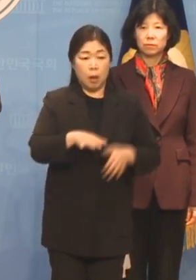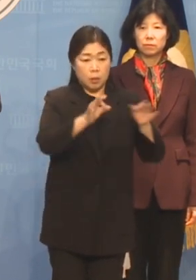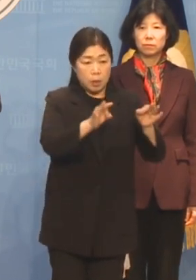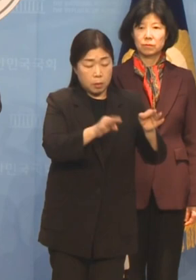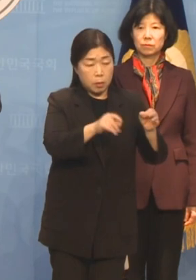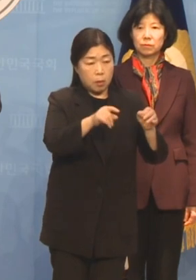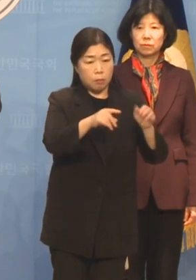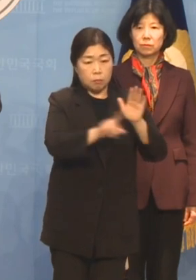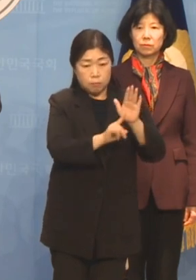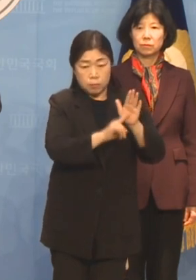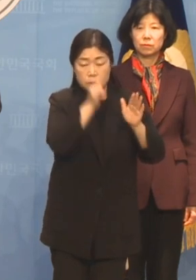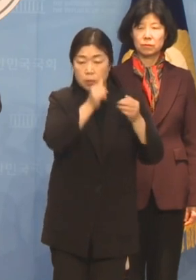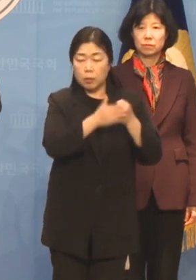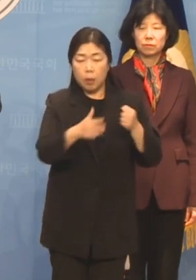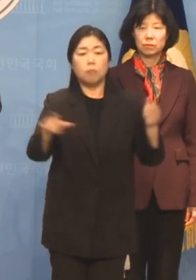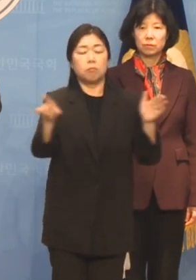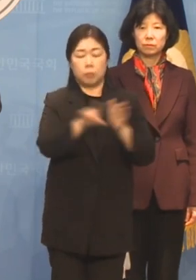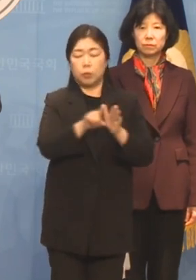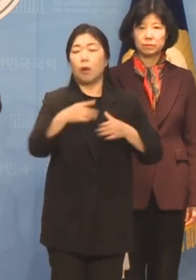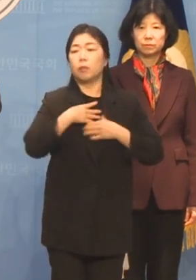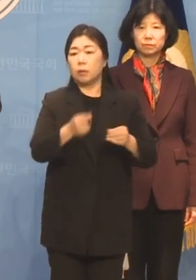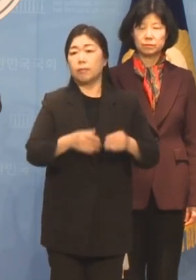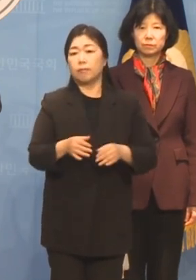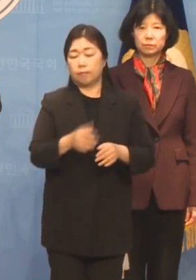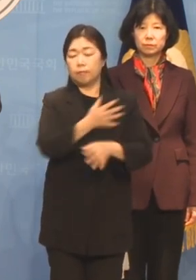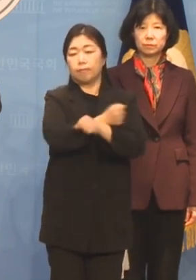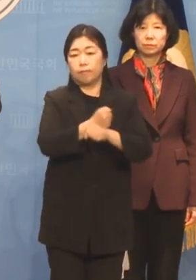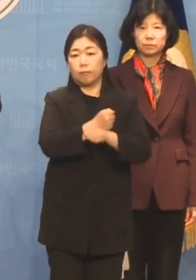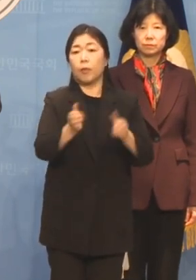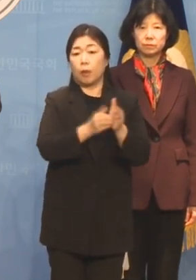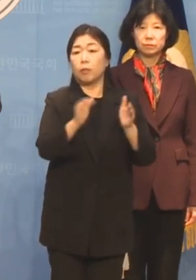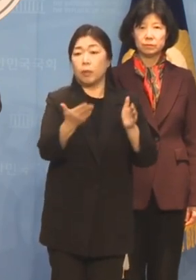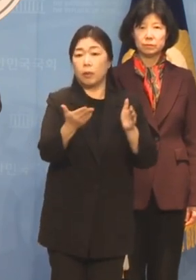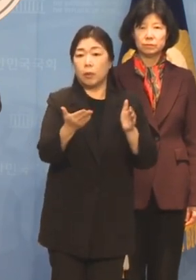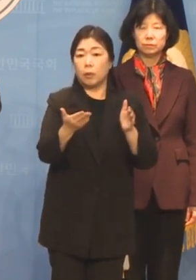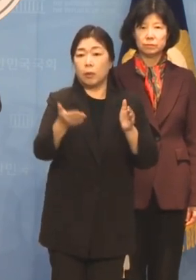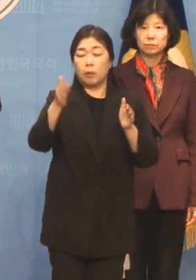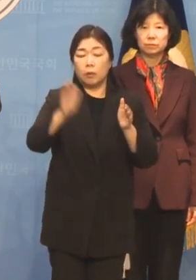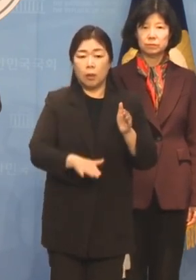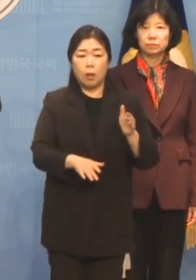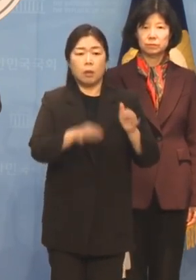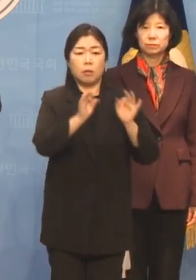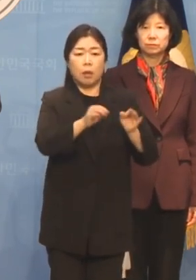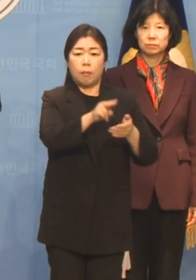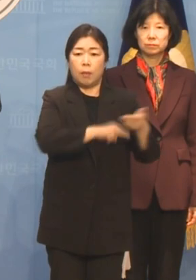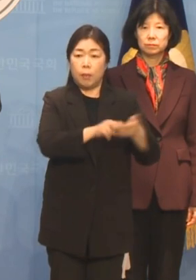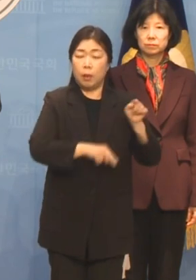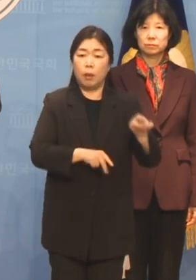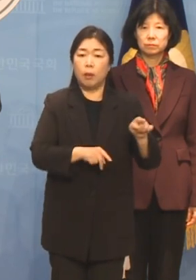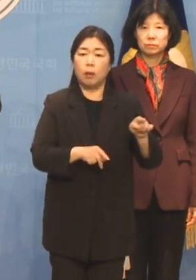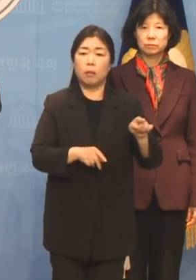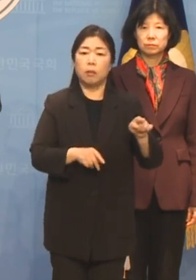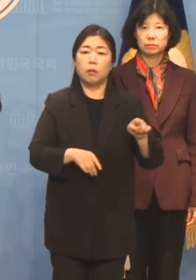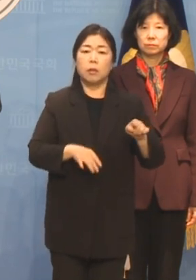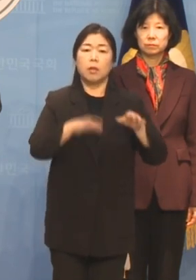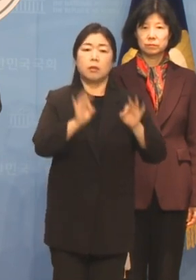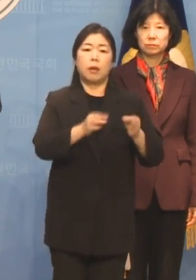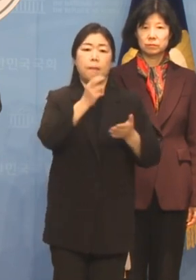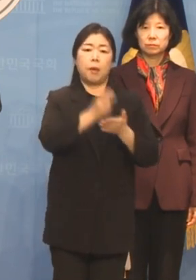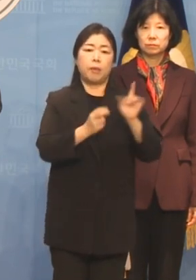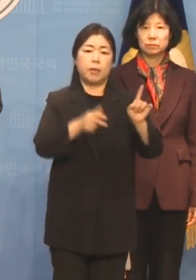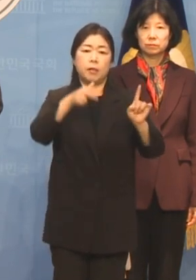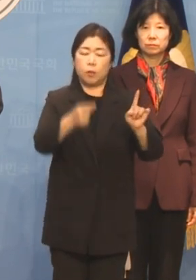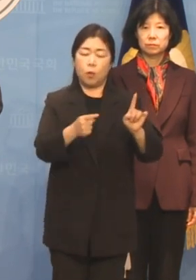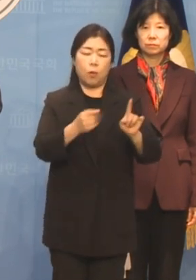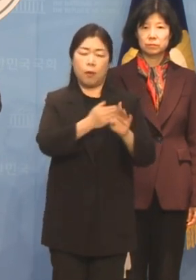것입니다. 투자자들이나 매수하는 이런 위험한 파생 상품은 은행에서 판매하는 행위는 은행법 1조를